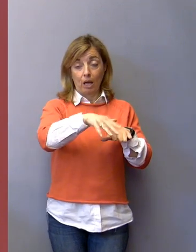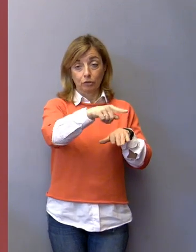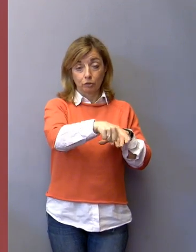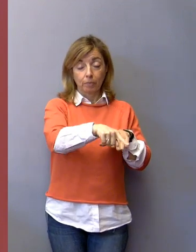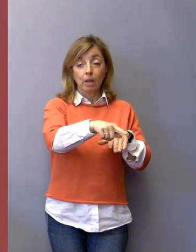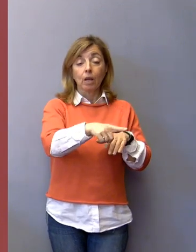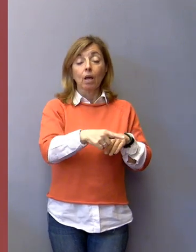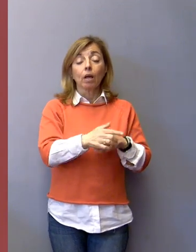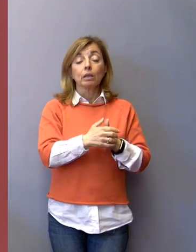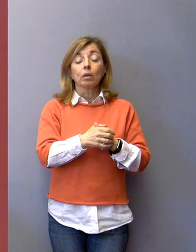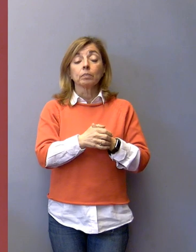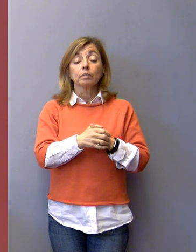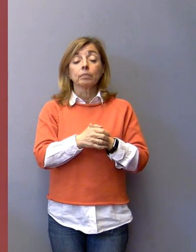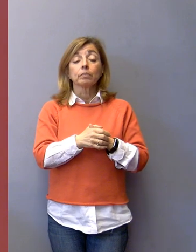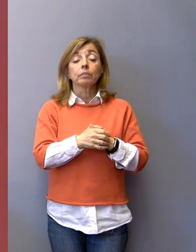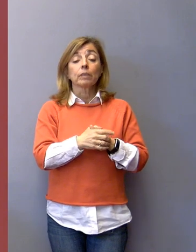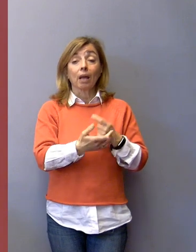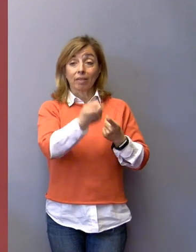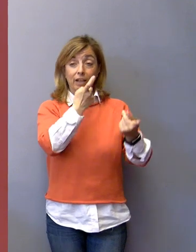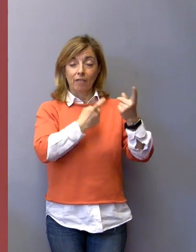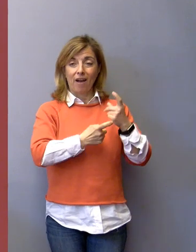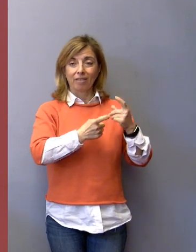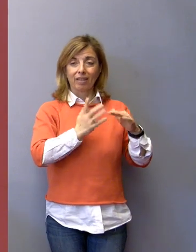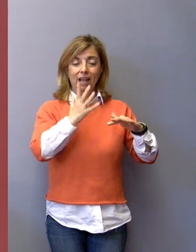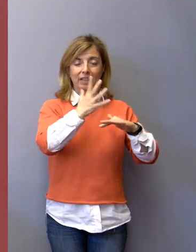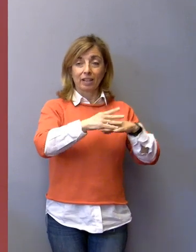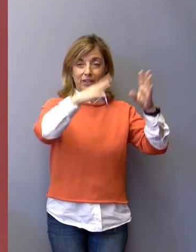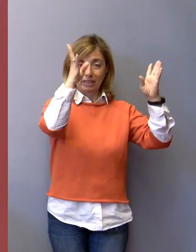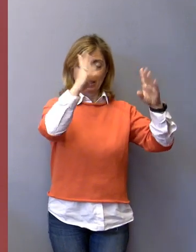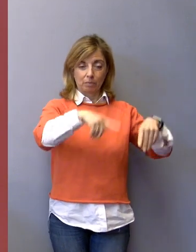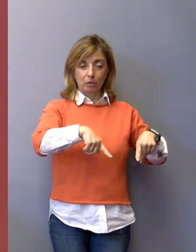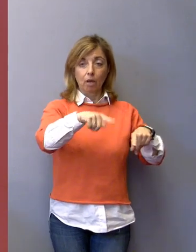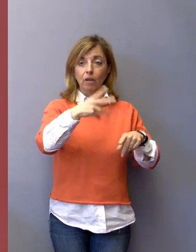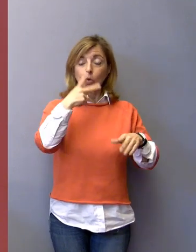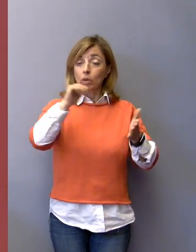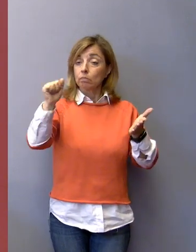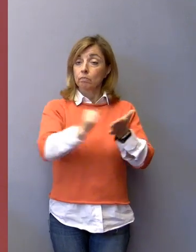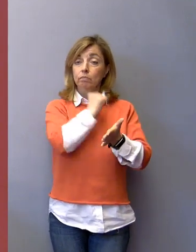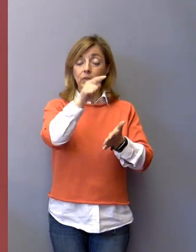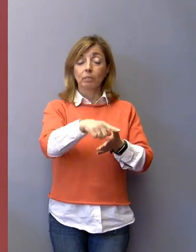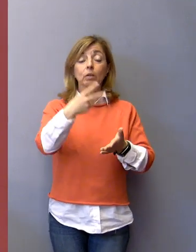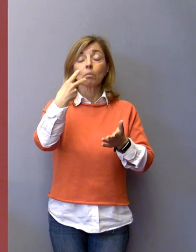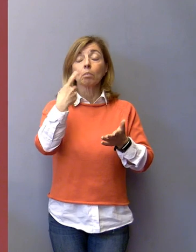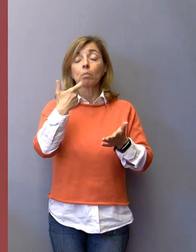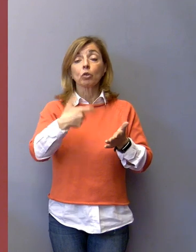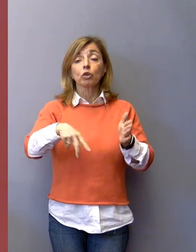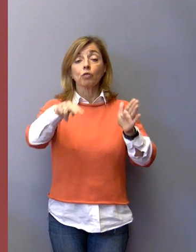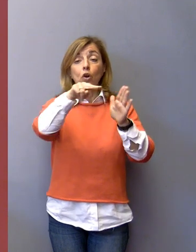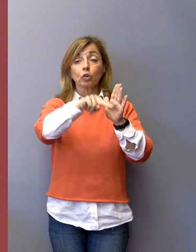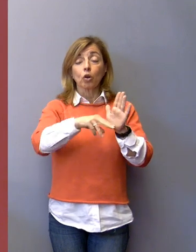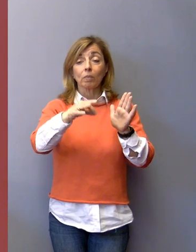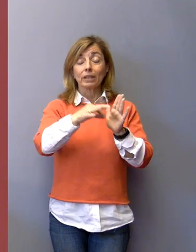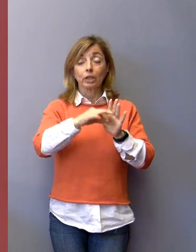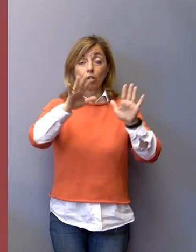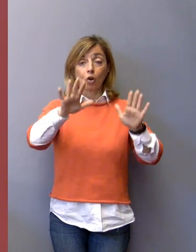dagli anticipati interventi demolizione questo è stato stralciato perché con la norma della modifica dell'articolo 10 il limite del 30%